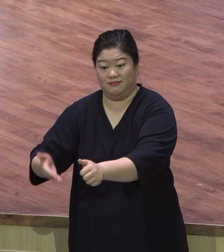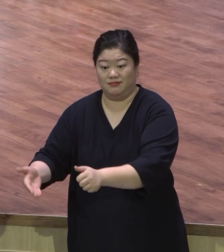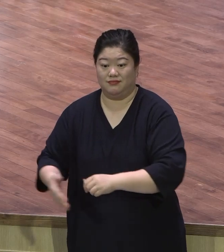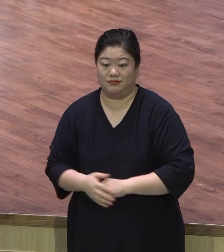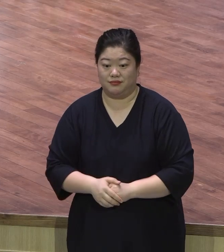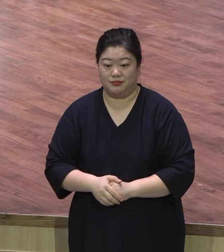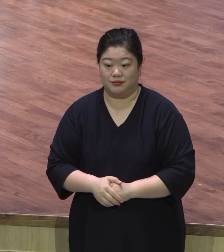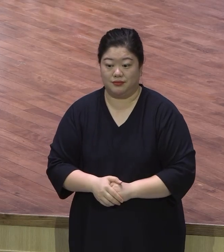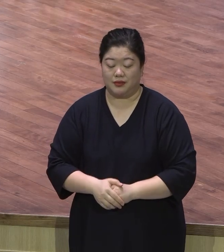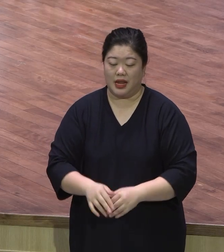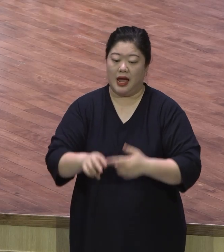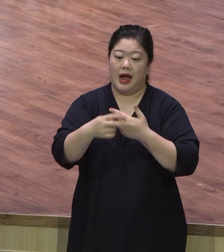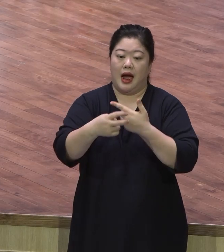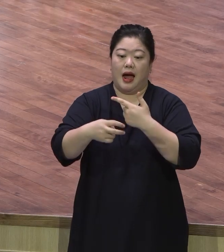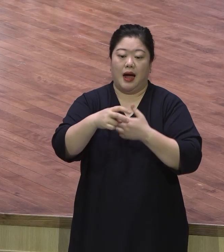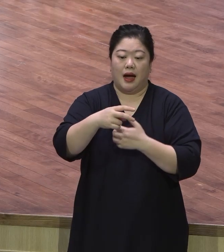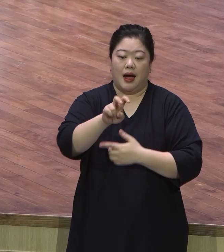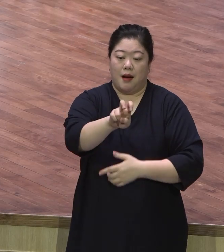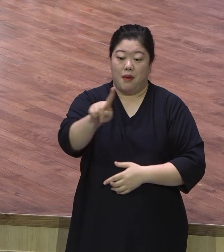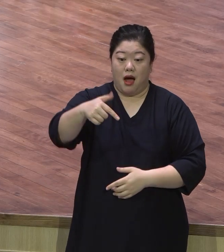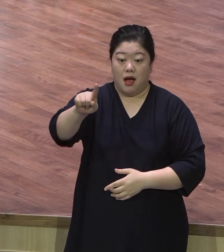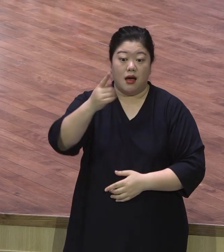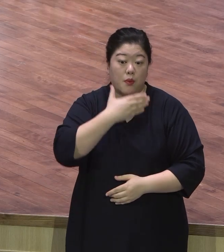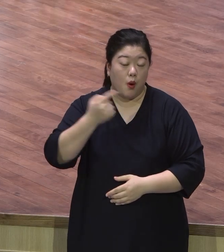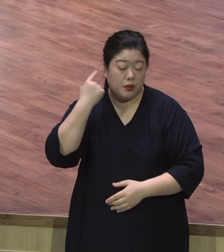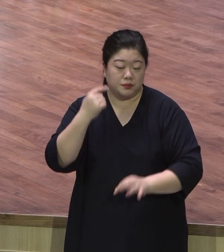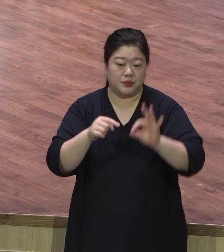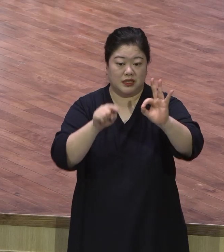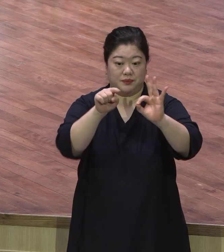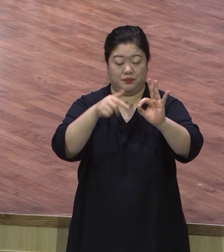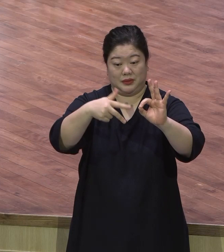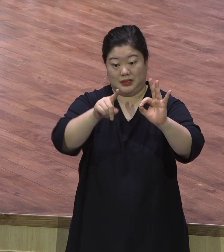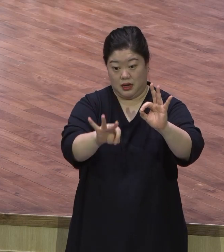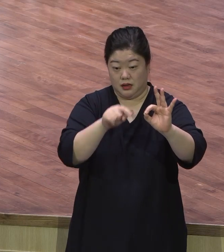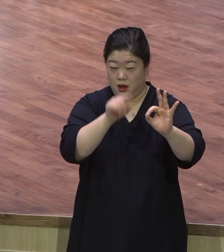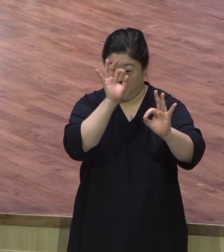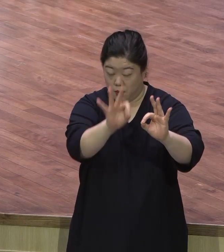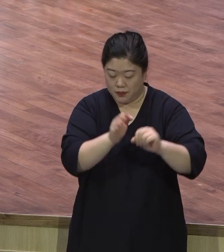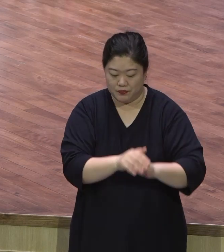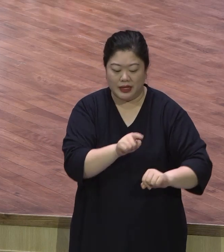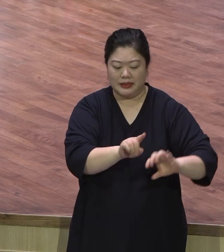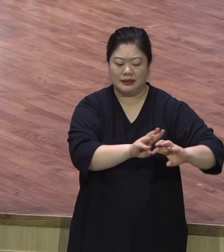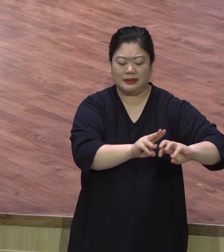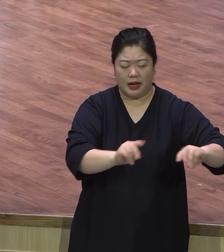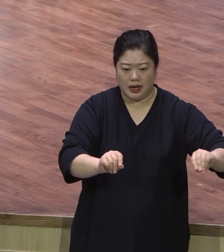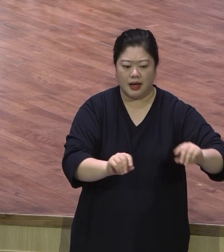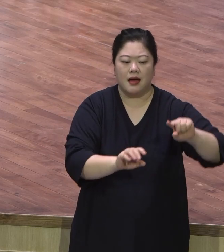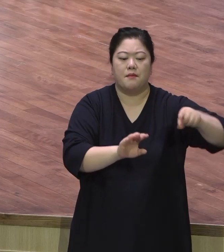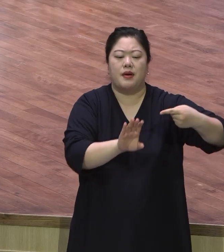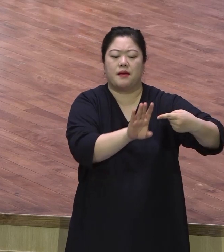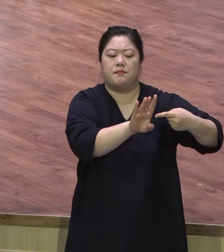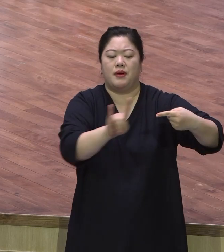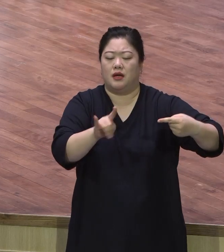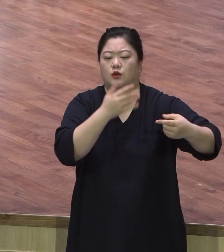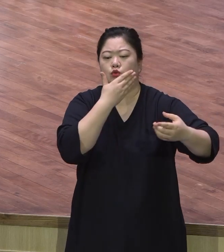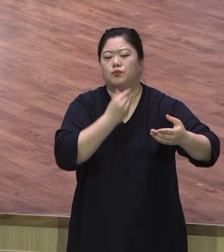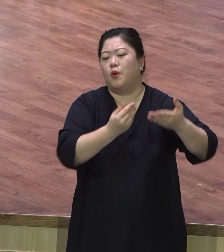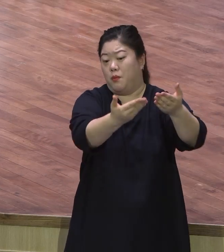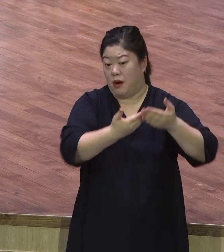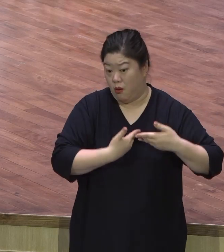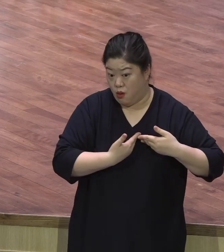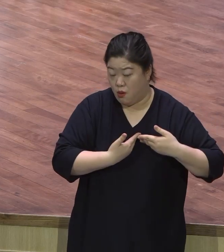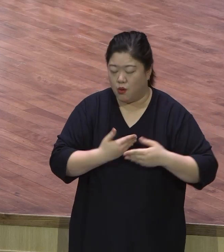마가복음 10장 30절처럼 이 땅에 백배의 축복을 받고 이 땅에서 백배의 축복을 받고 내세의 영생을 지